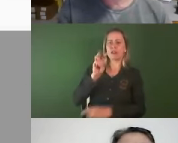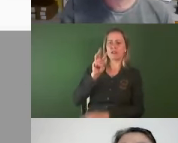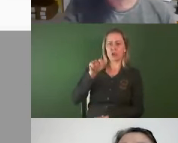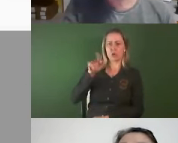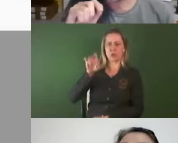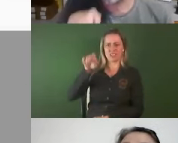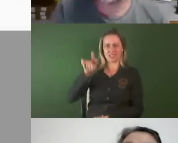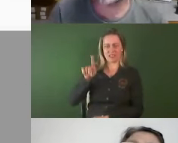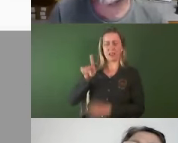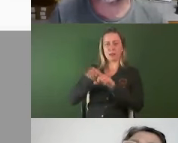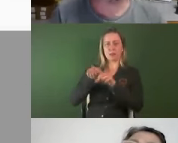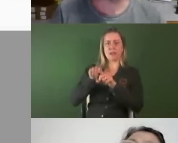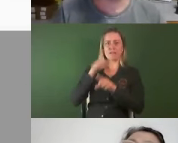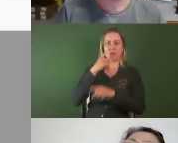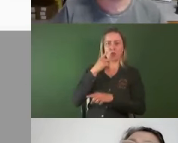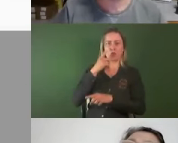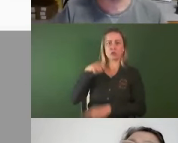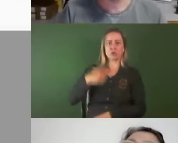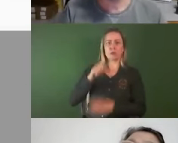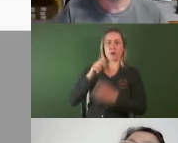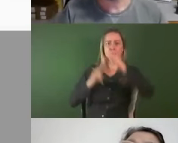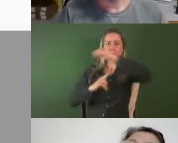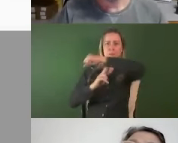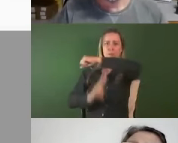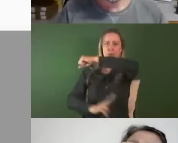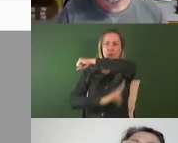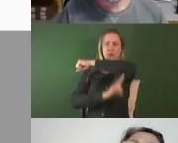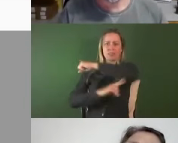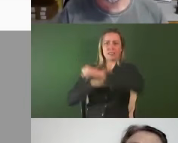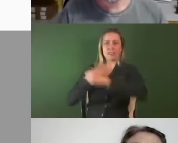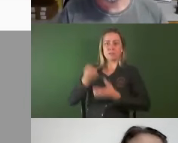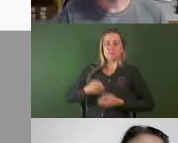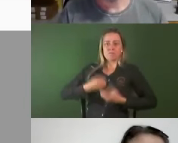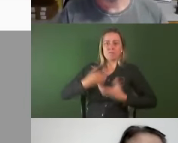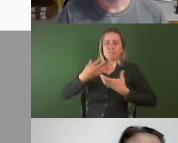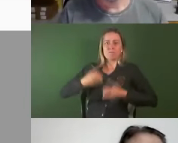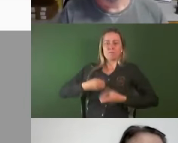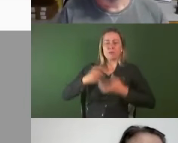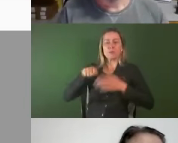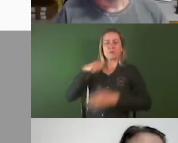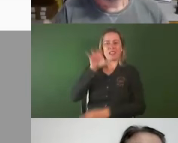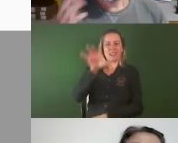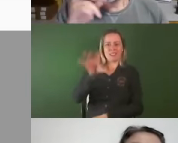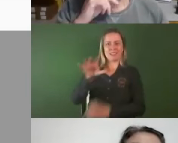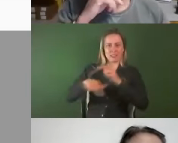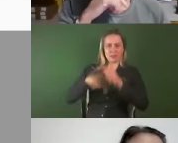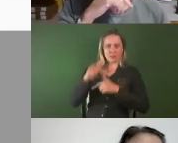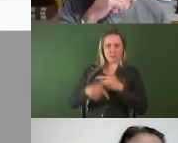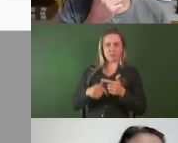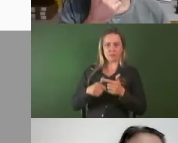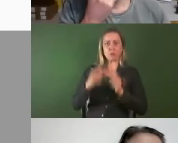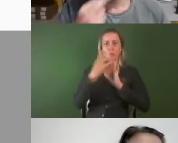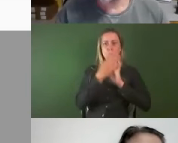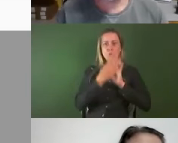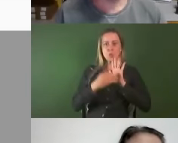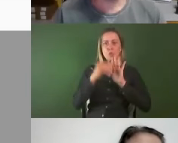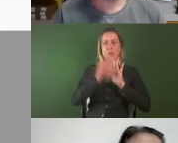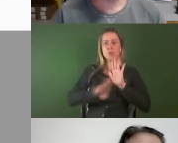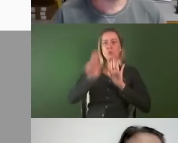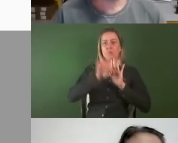uma ponte inspirado nesse trabalho aqui do Hiroshige. Olha aqui, por exemplo, né,